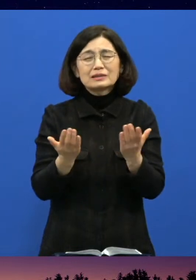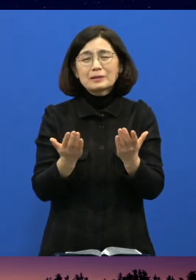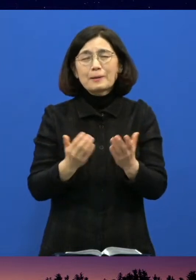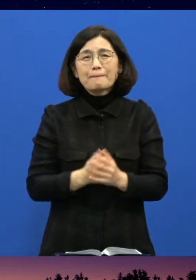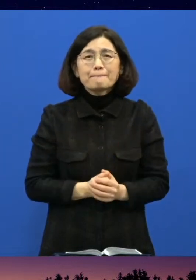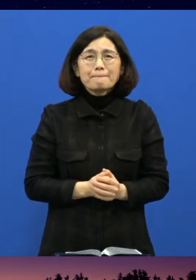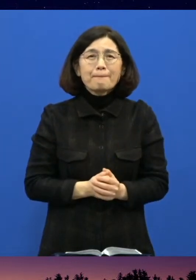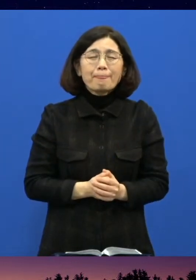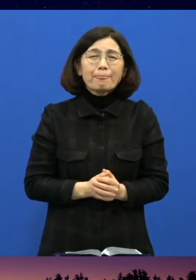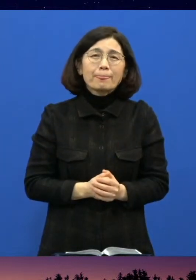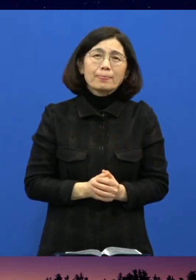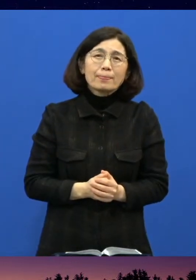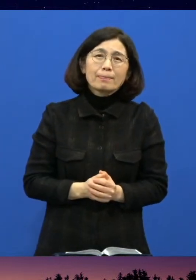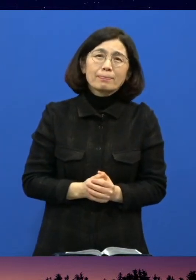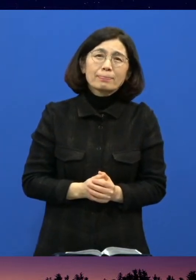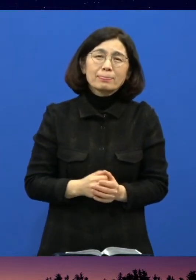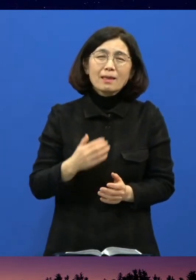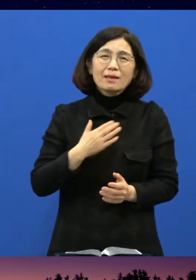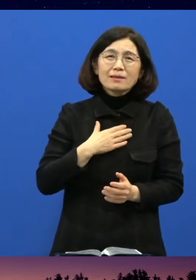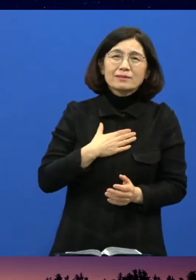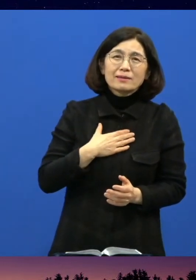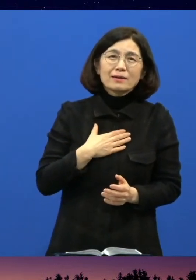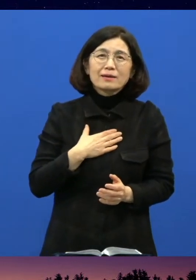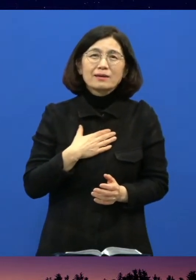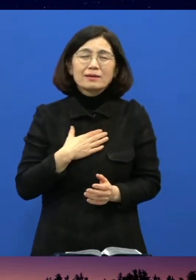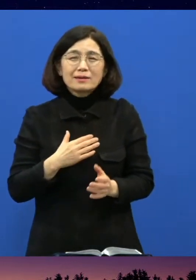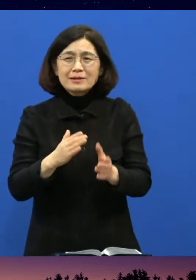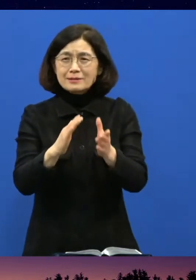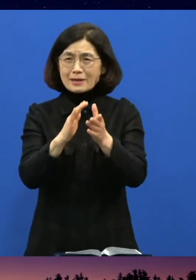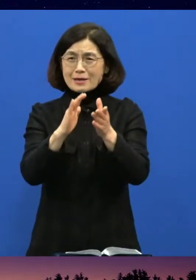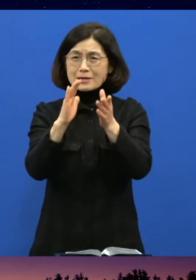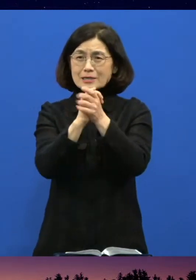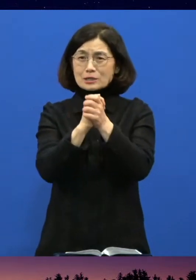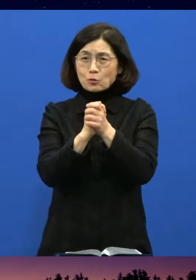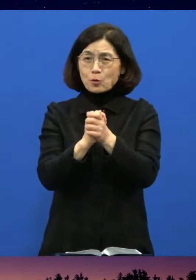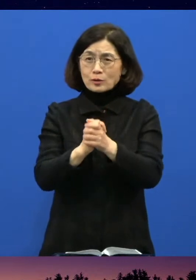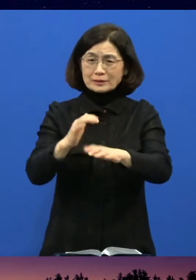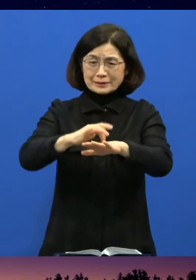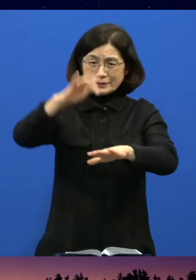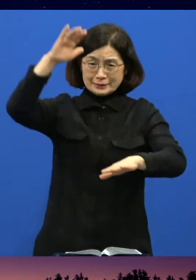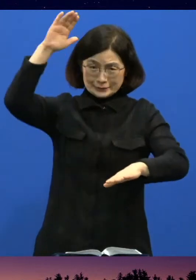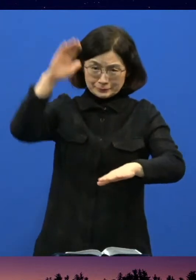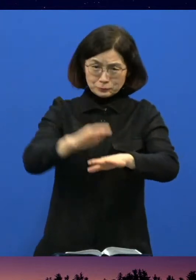나는 막 기도가 막 몸에 쫙 붙었다. 그 손 한번 들어보세요.